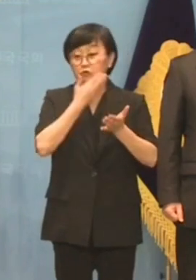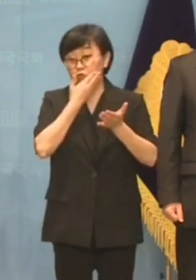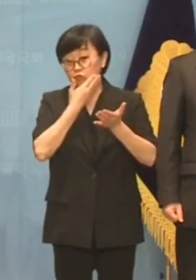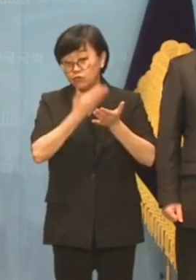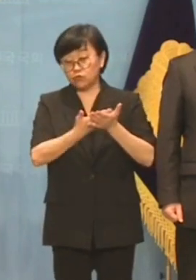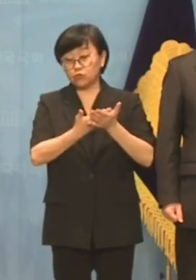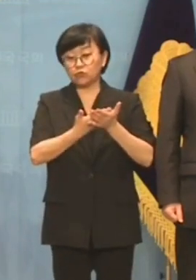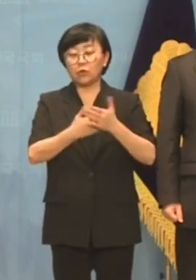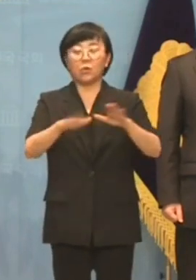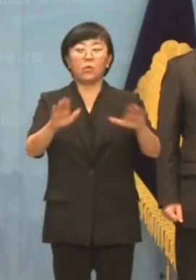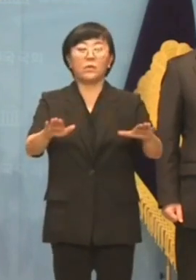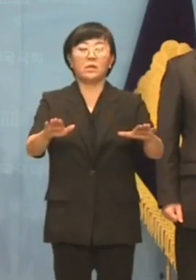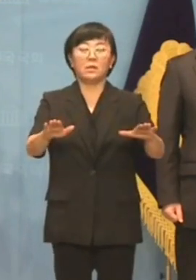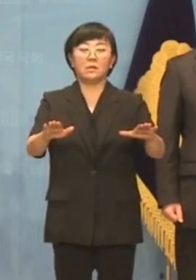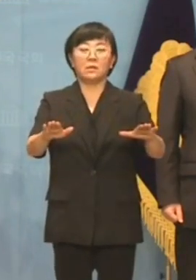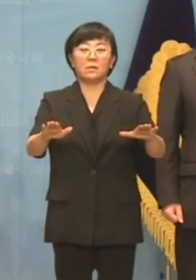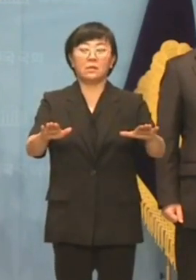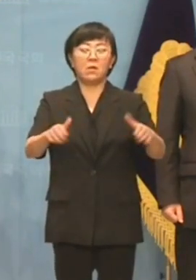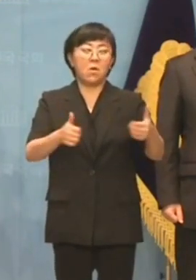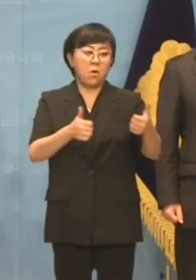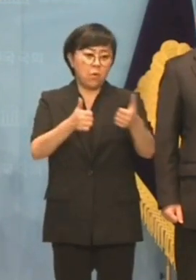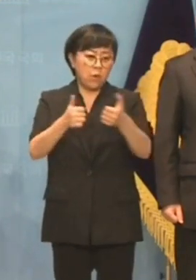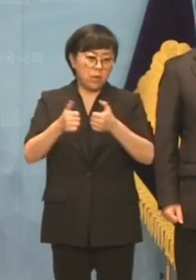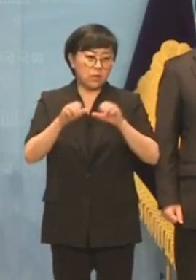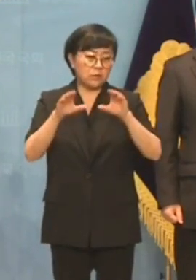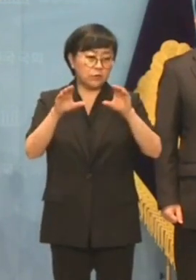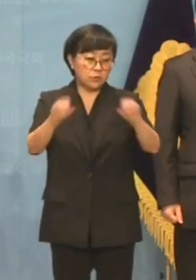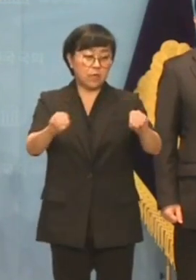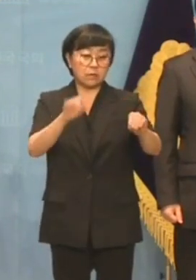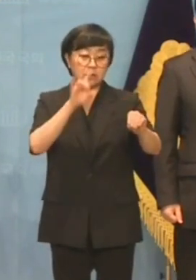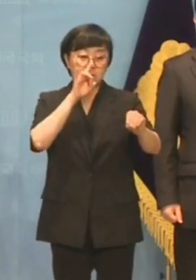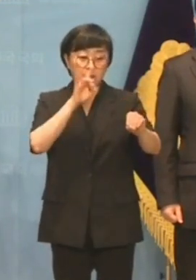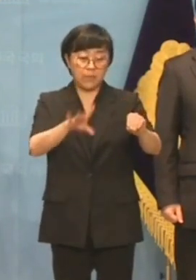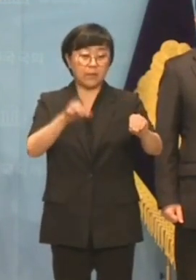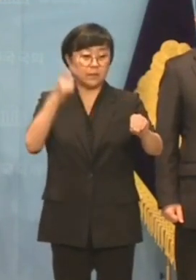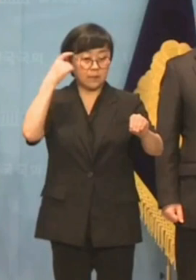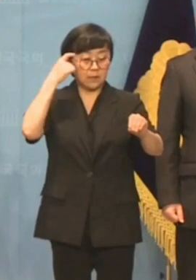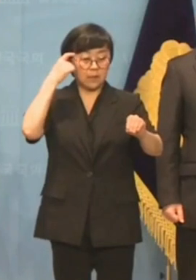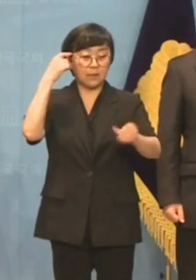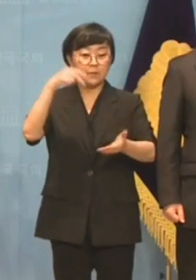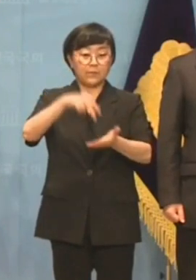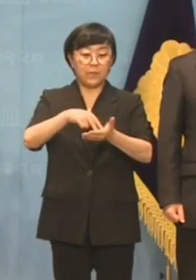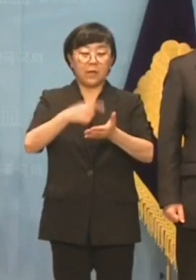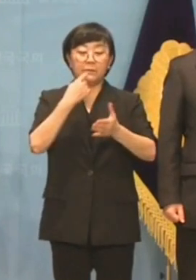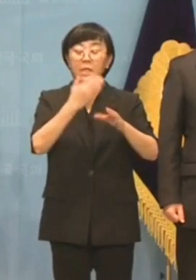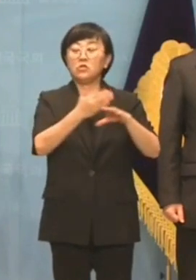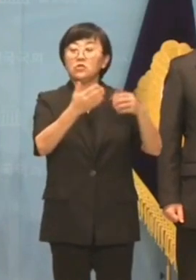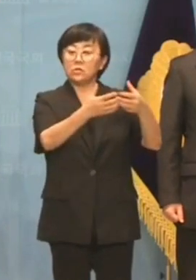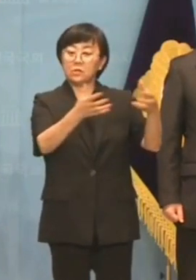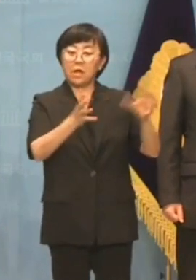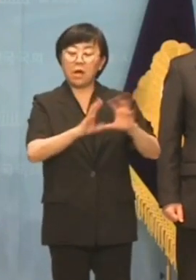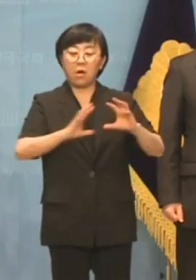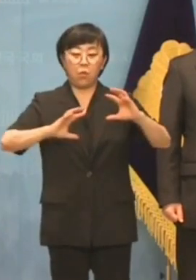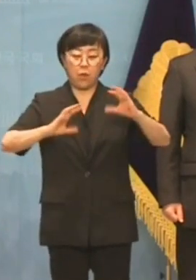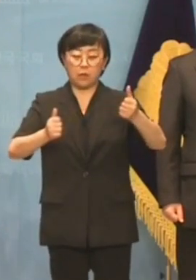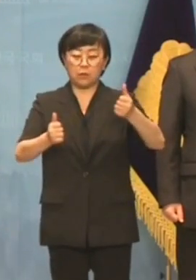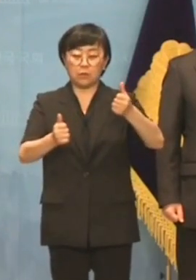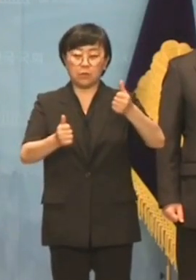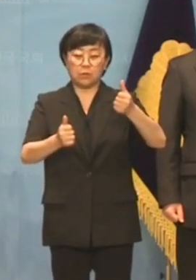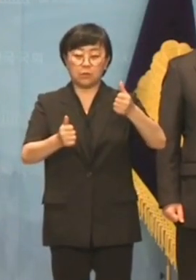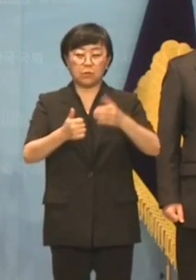중대성에 오늘 이렇게 회의를 중단해서는 안 된다는 생각에서 더불어민주당 외통위